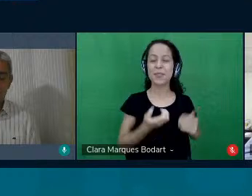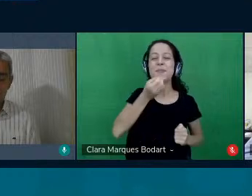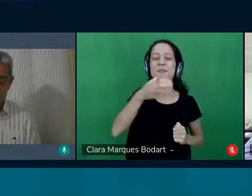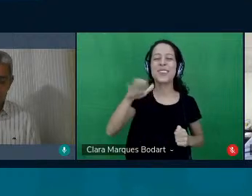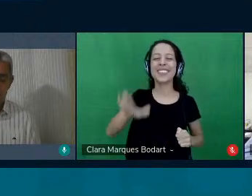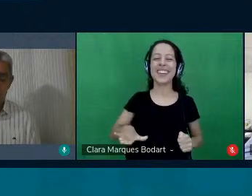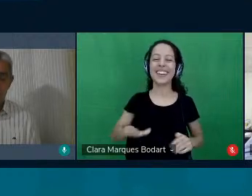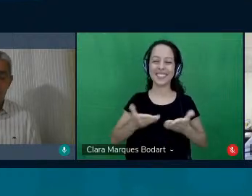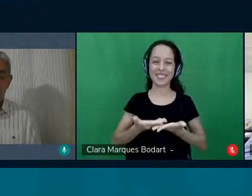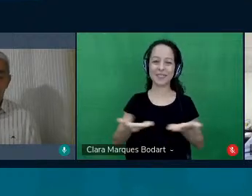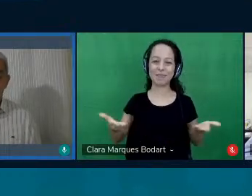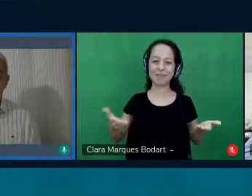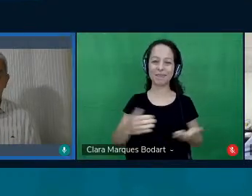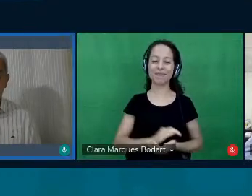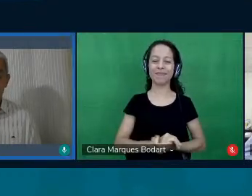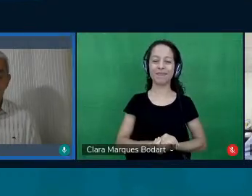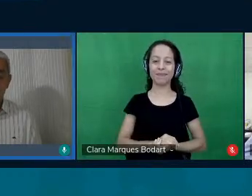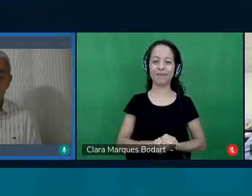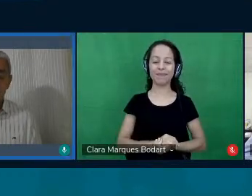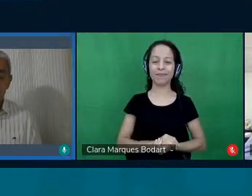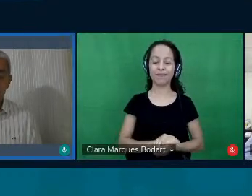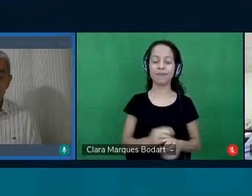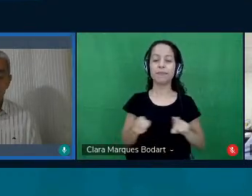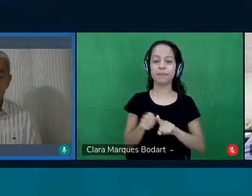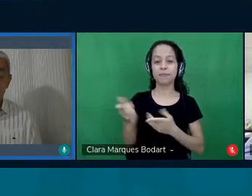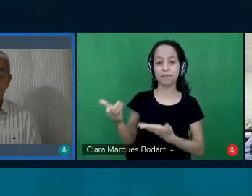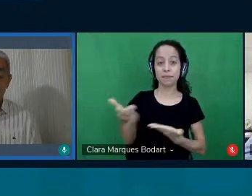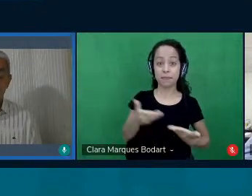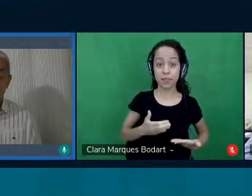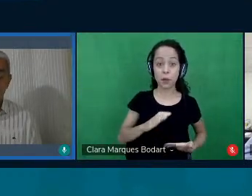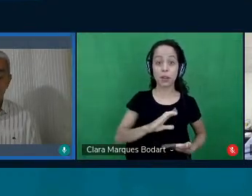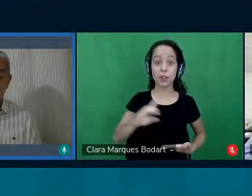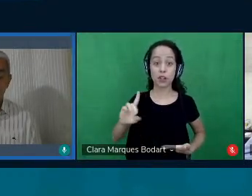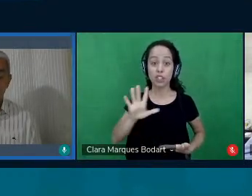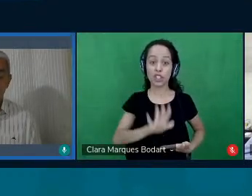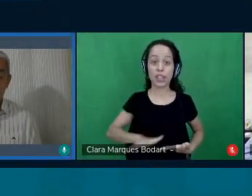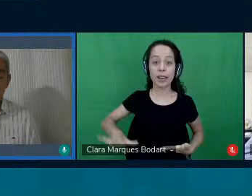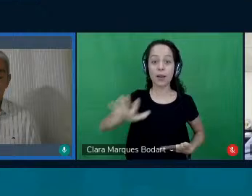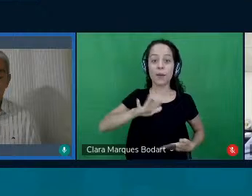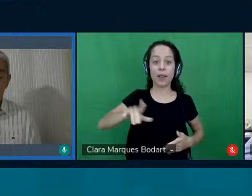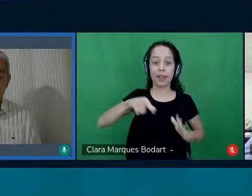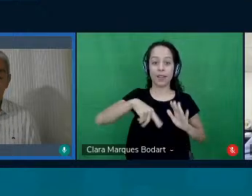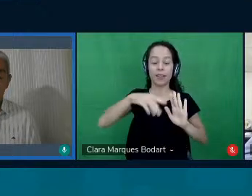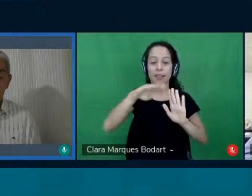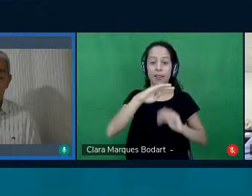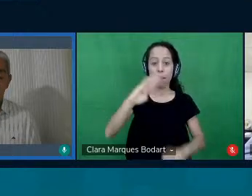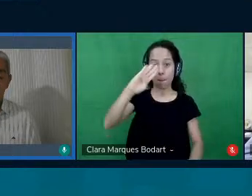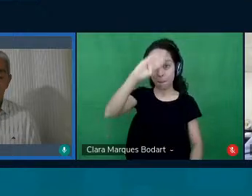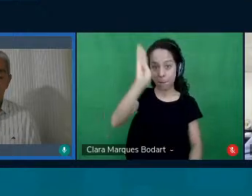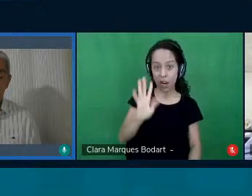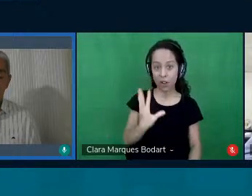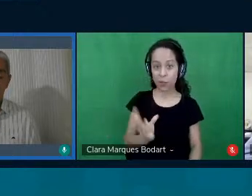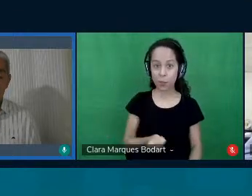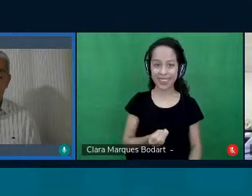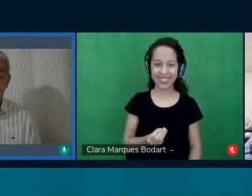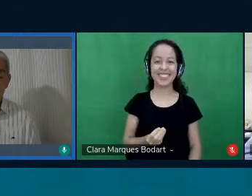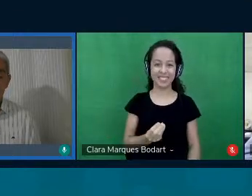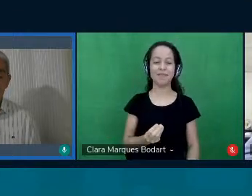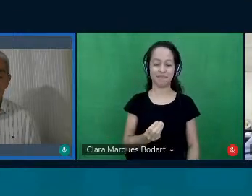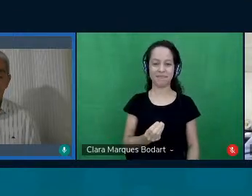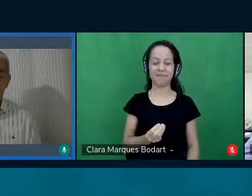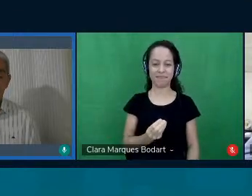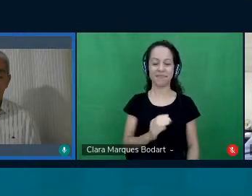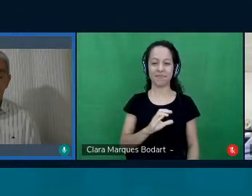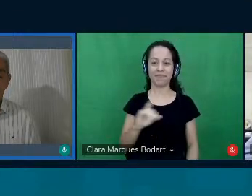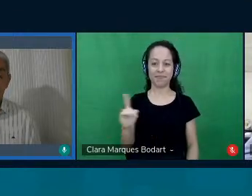todos. Convidamos também a coordenadora geral do Programa de Pós-Graduação em Educação Profissional e Tecnológica,